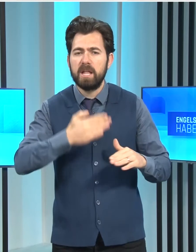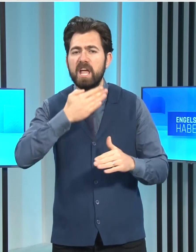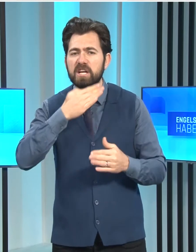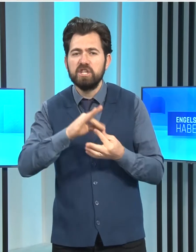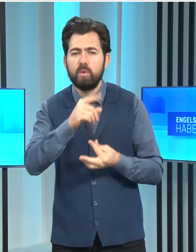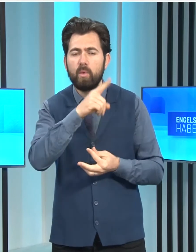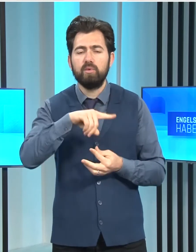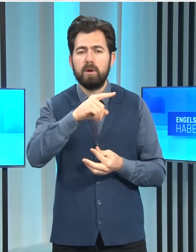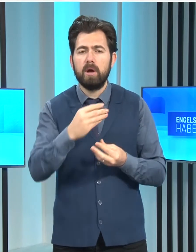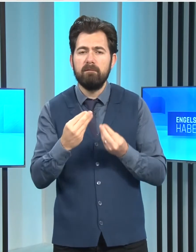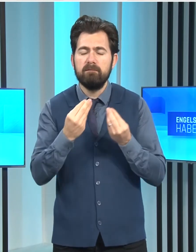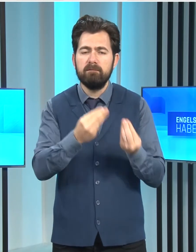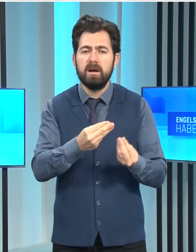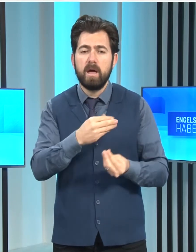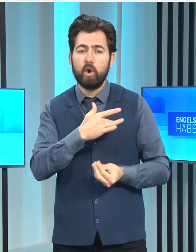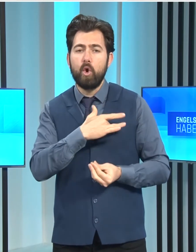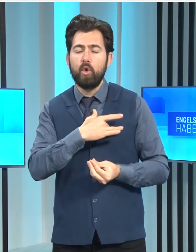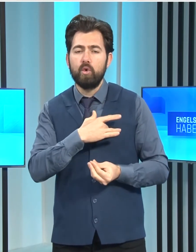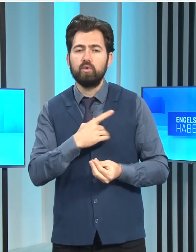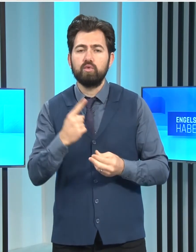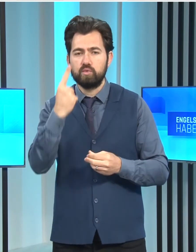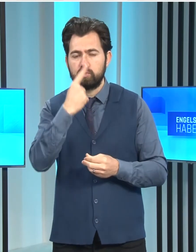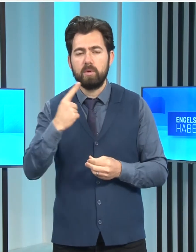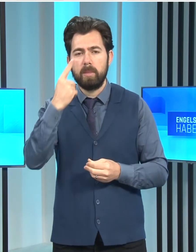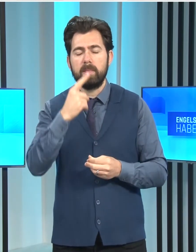sorumluluktan dolayı proje